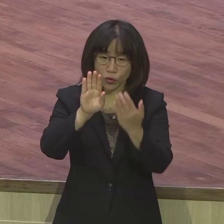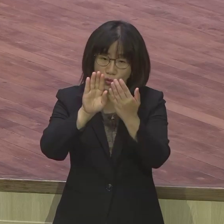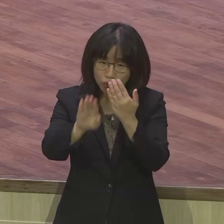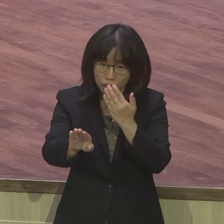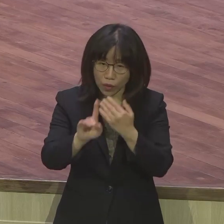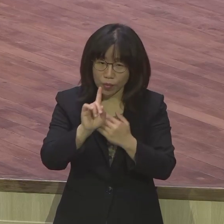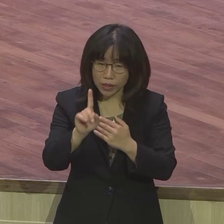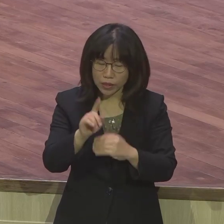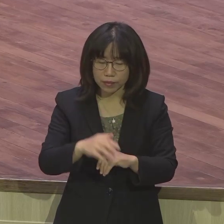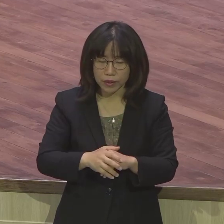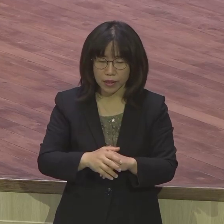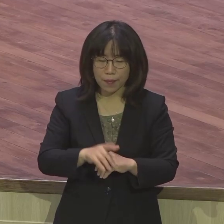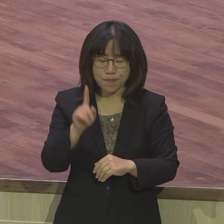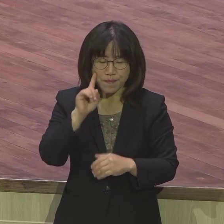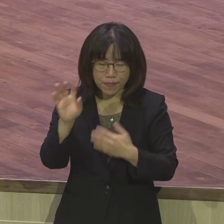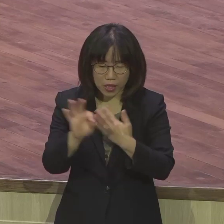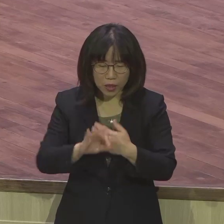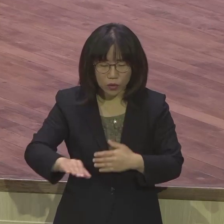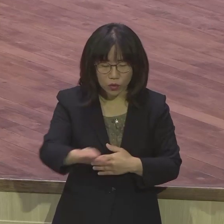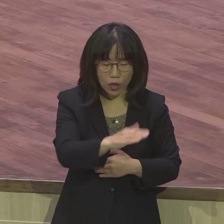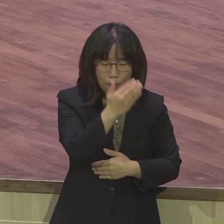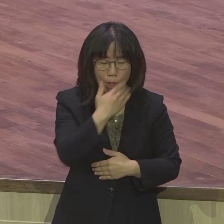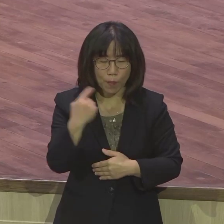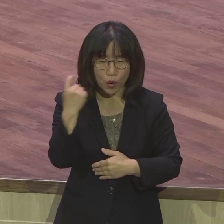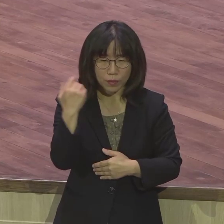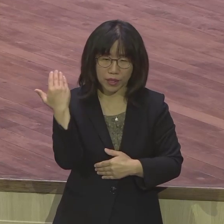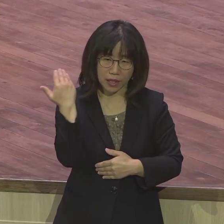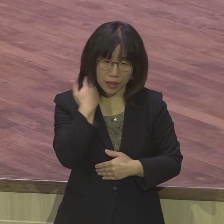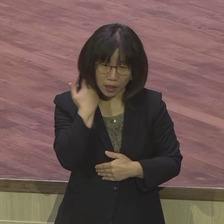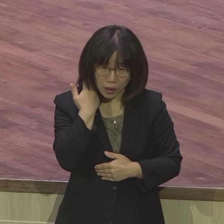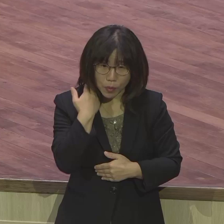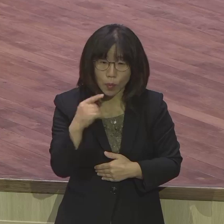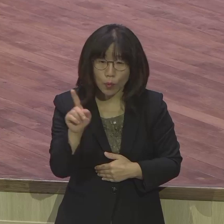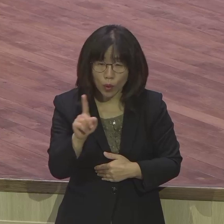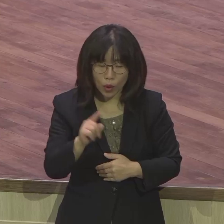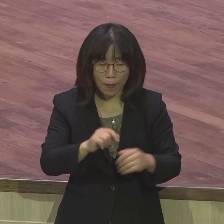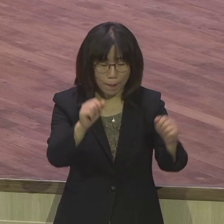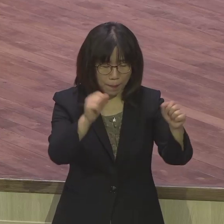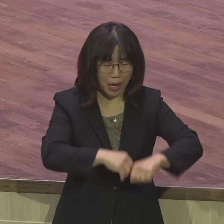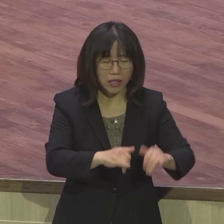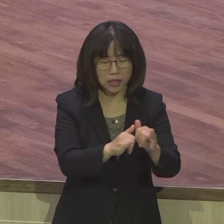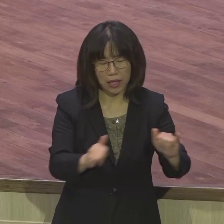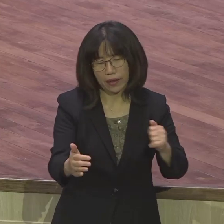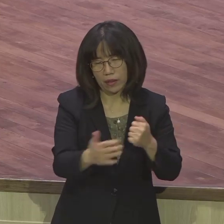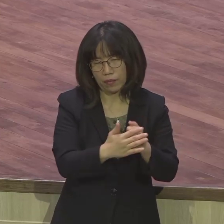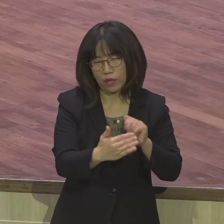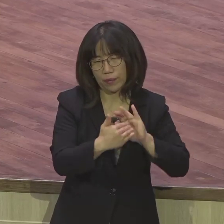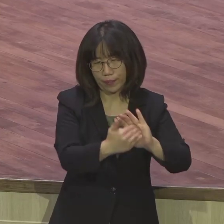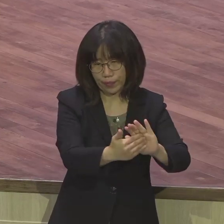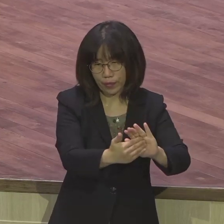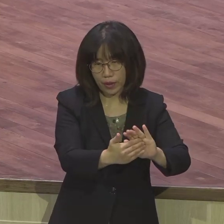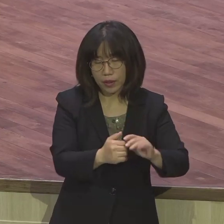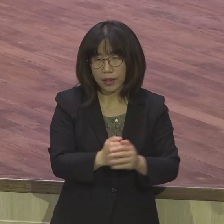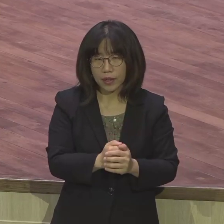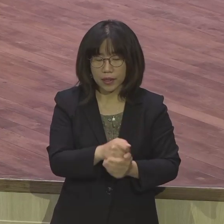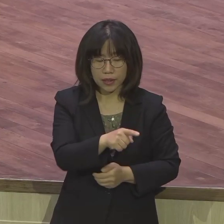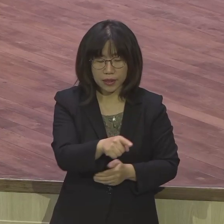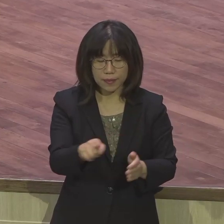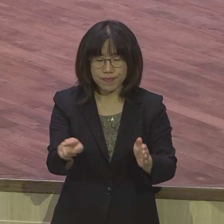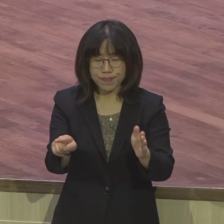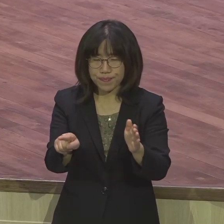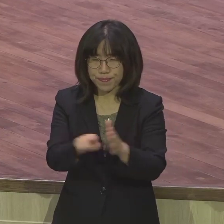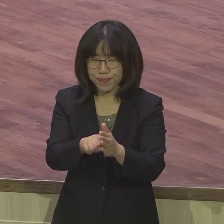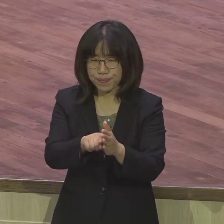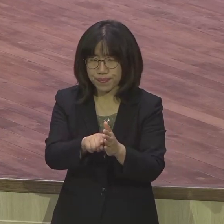보면 만일 우리의 복음이 가려졌으면 망하는 자들에게 가려진 것이라. 그 중에 이 세상의 신이 믿지 아니하는 자들의 마음을 혼미케